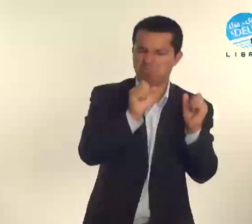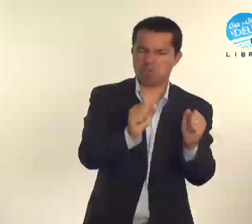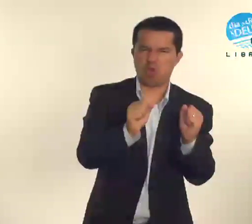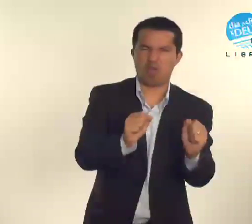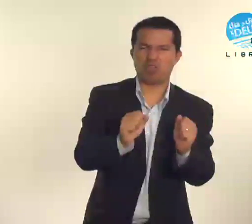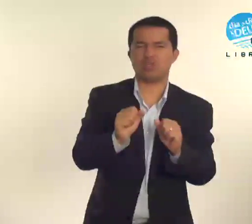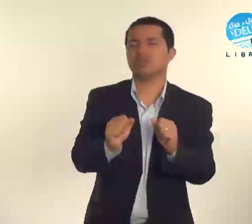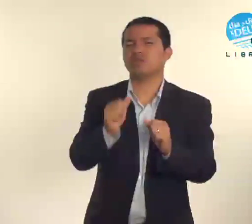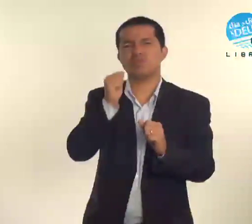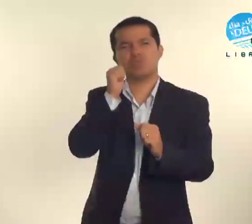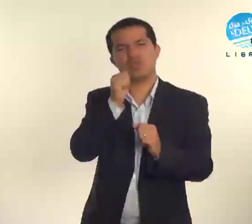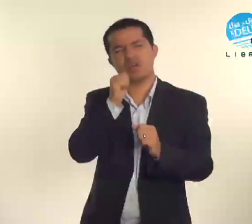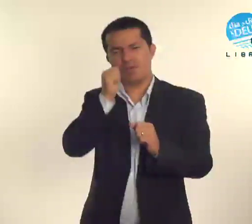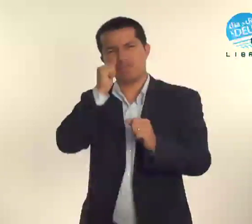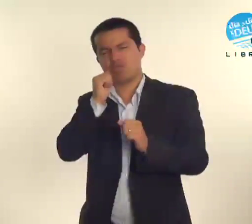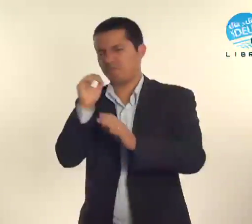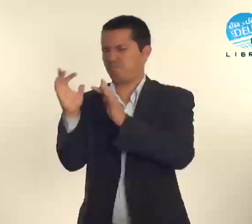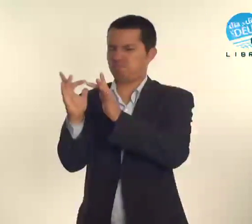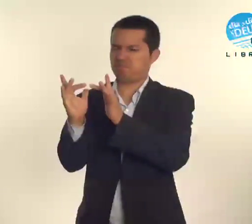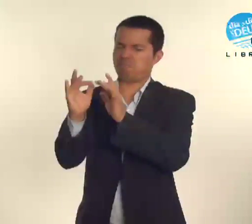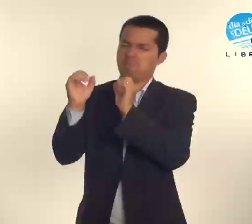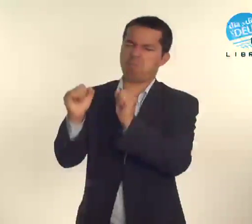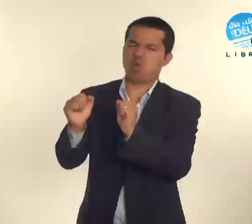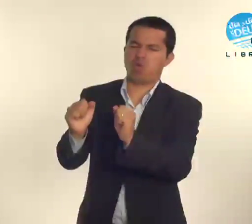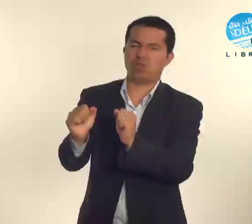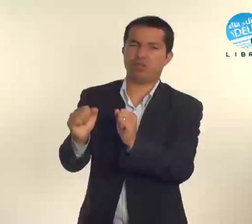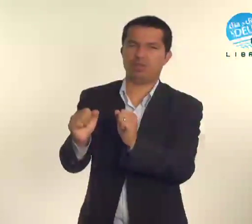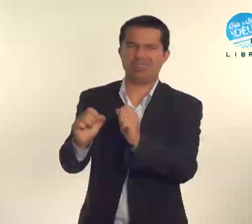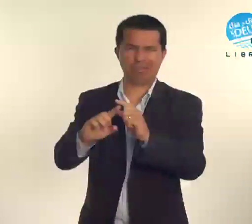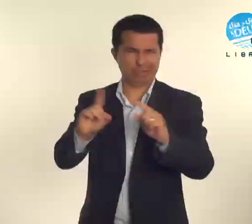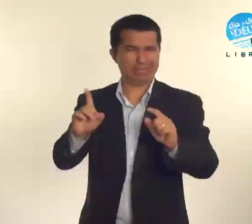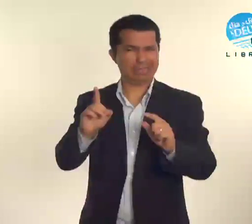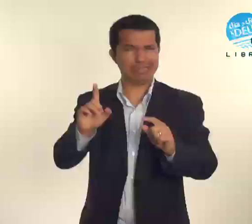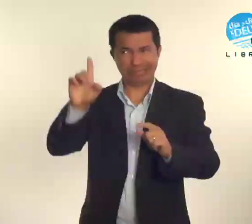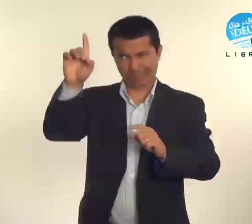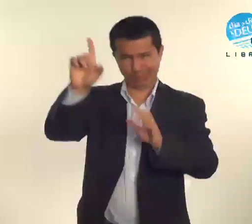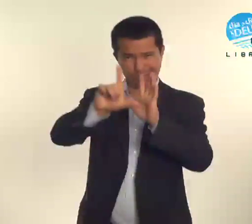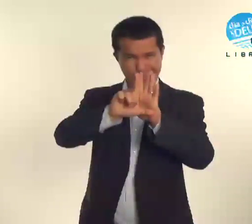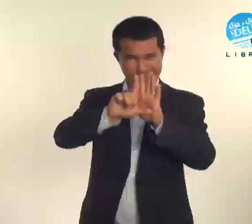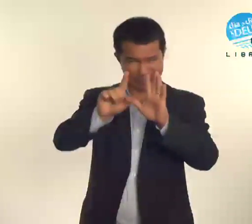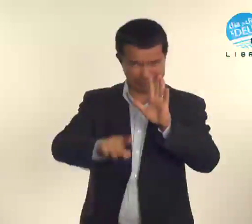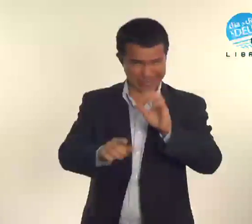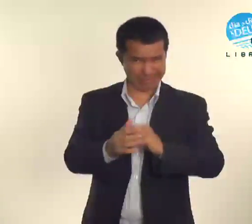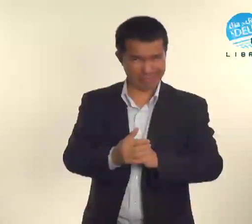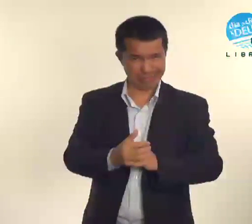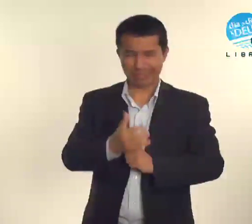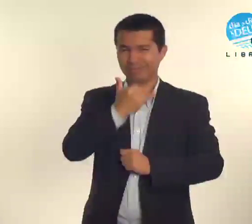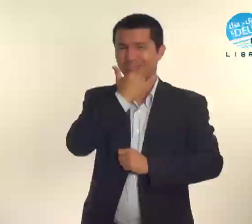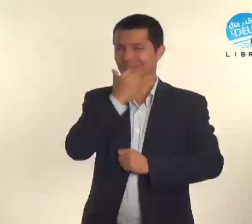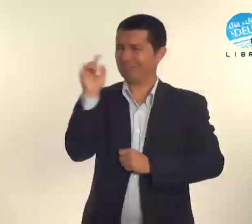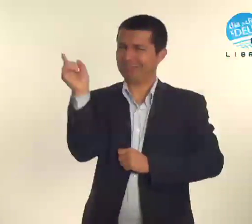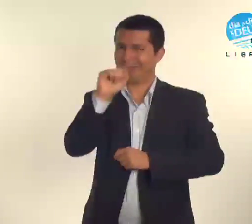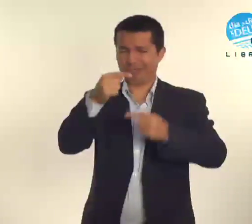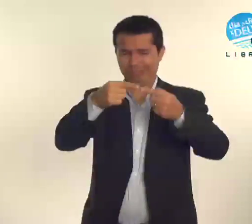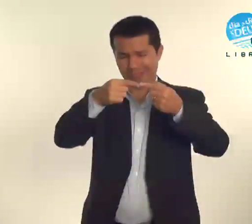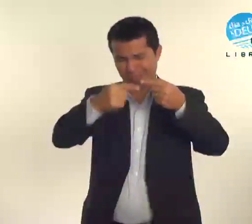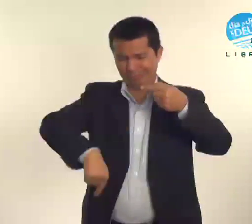eu desconstruo um conceito e crio um novo conceito que se